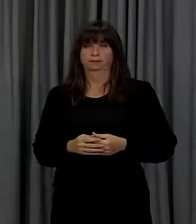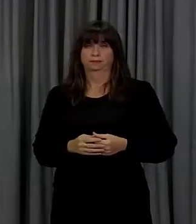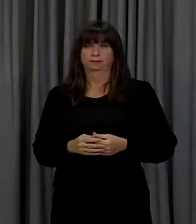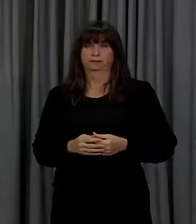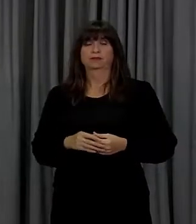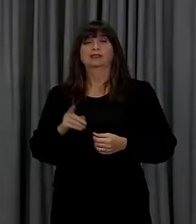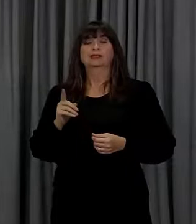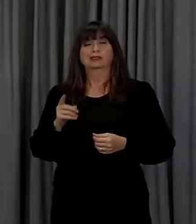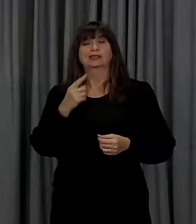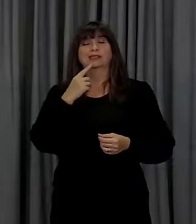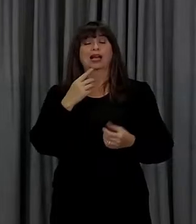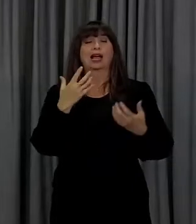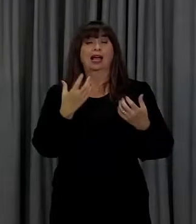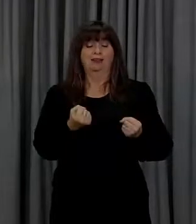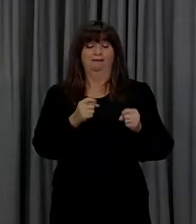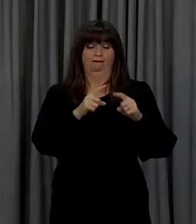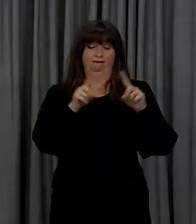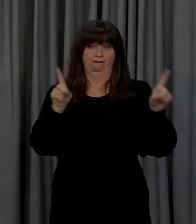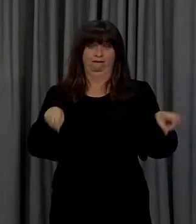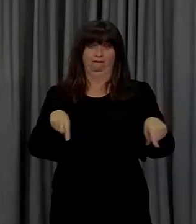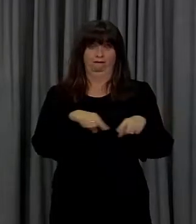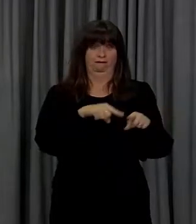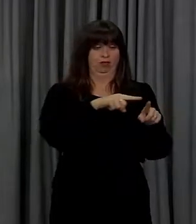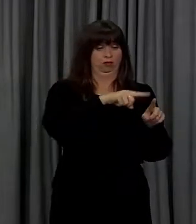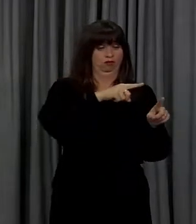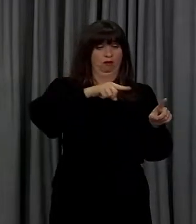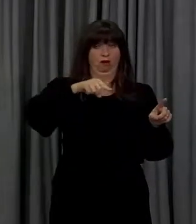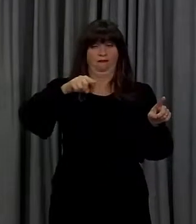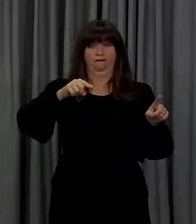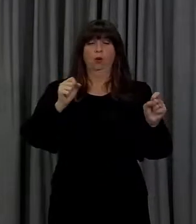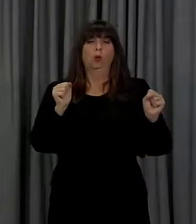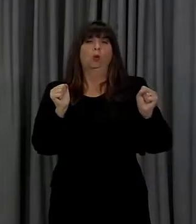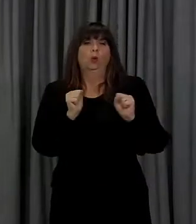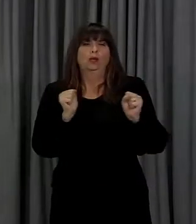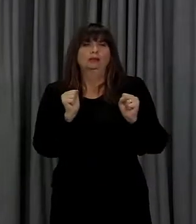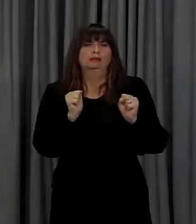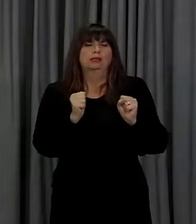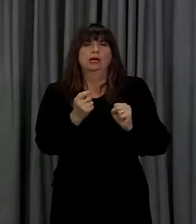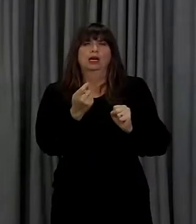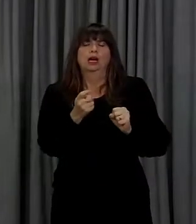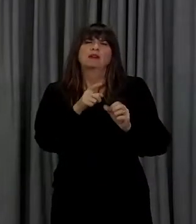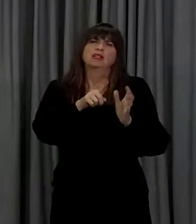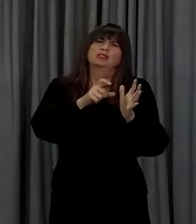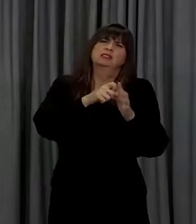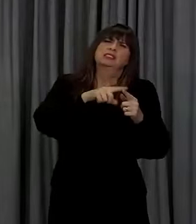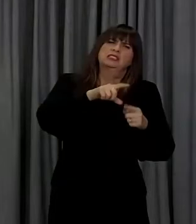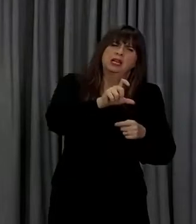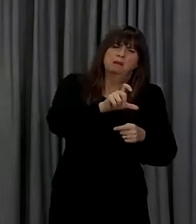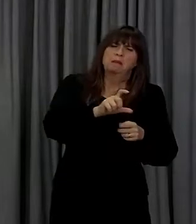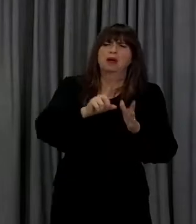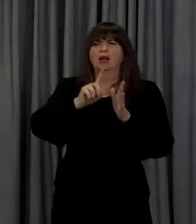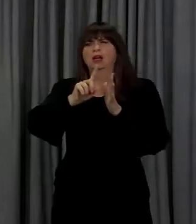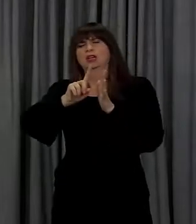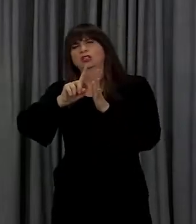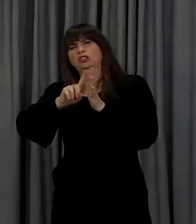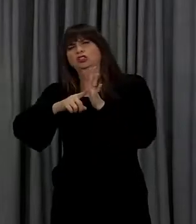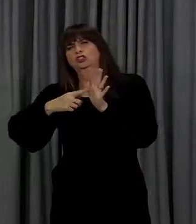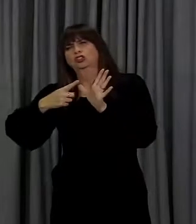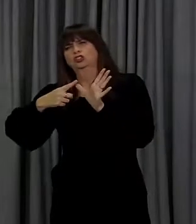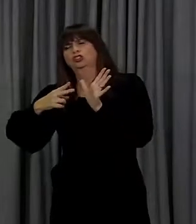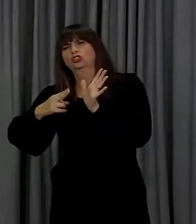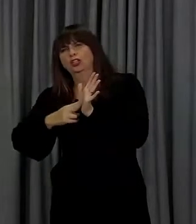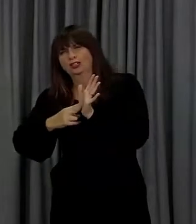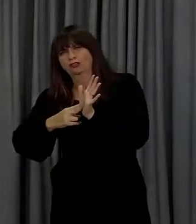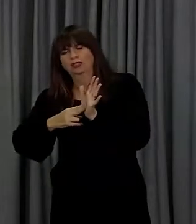gweld pic tua diwedd Rhagfyr, dechrau Ionawr. Ac wrth gwrs, i ni wedi bod yn